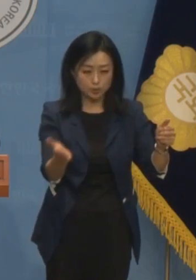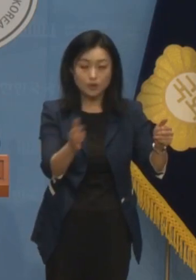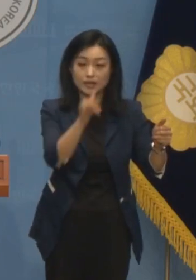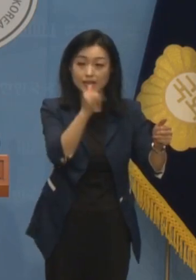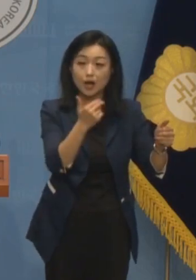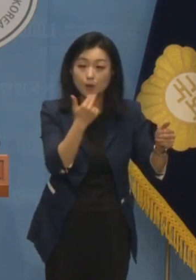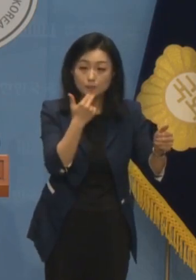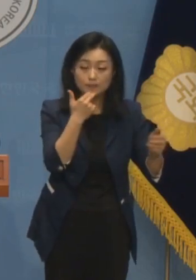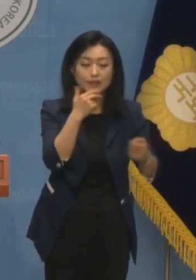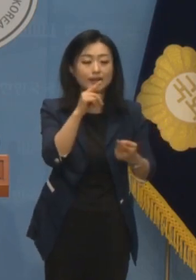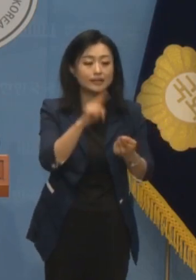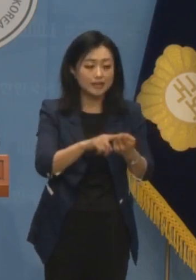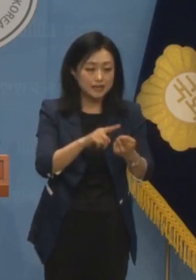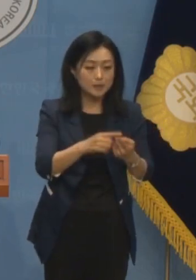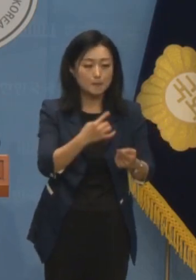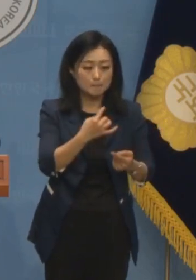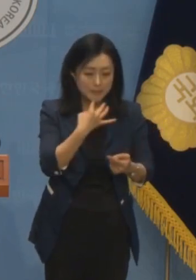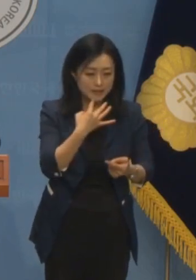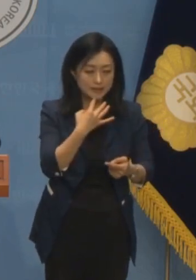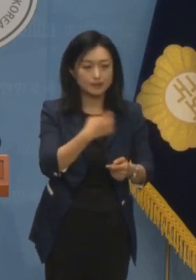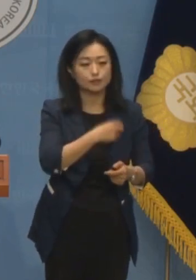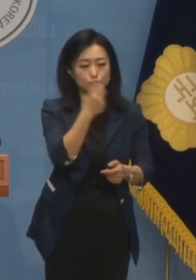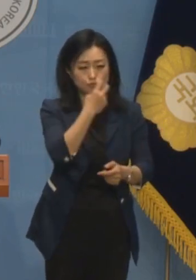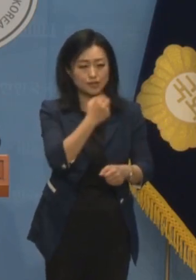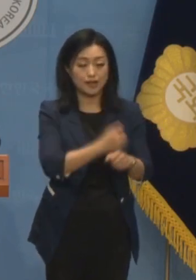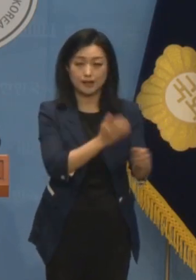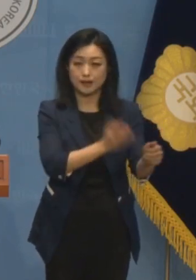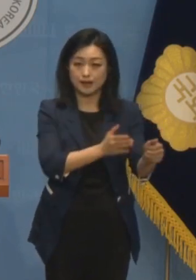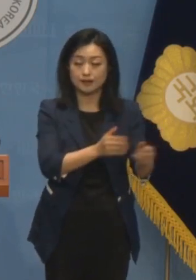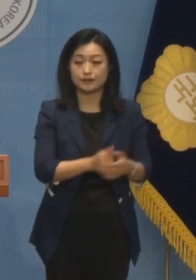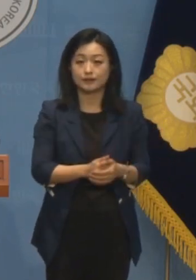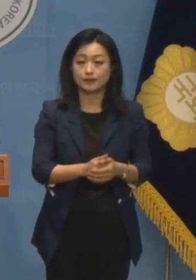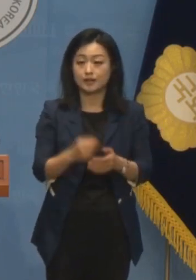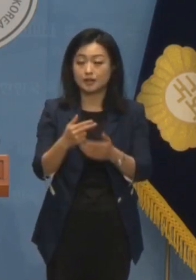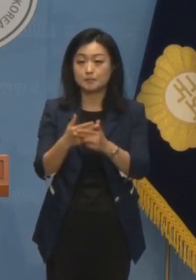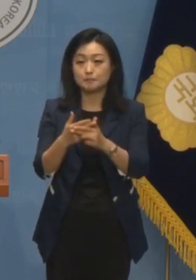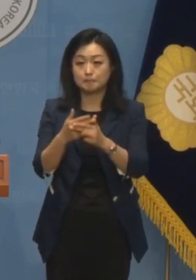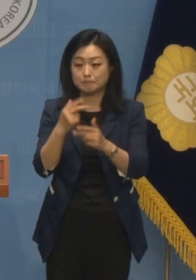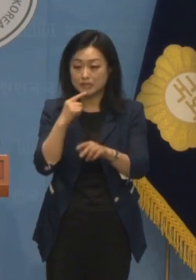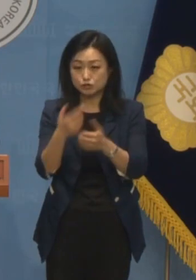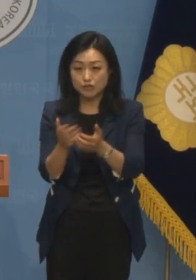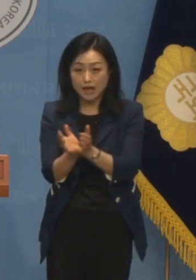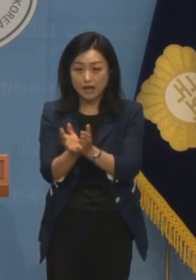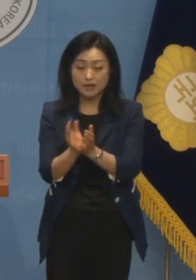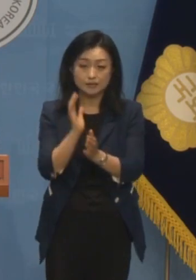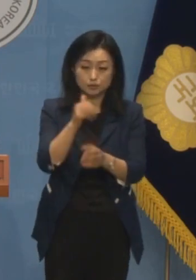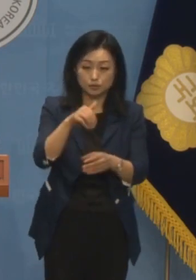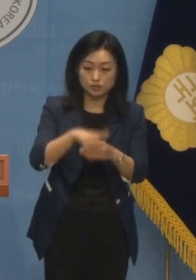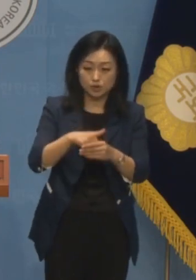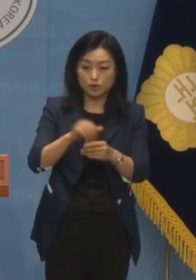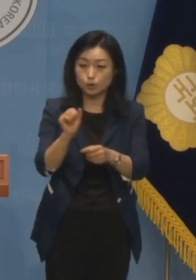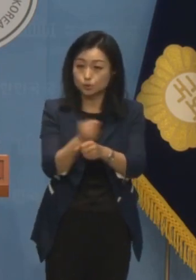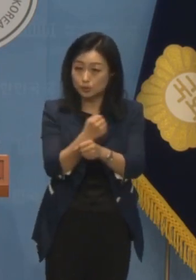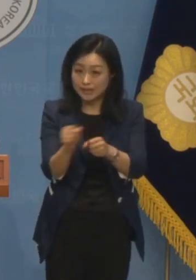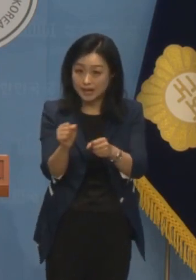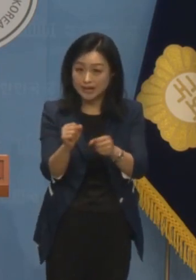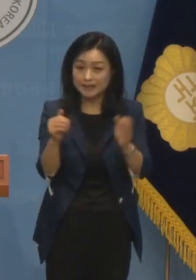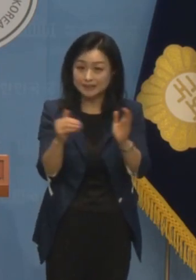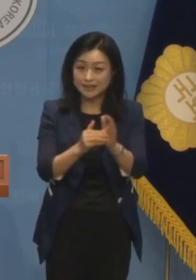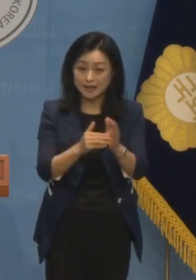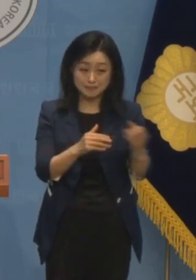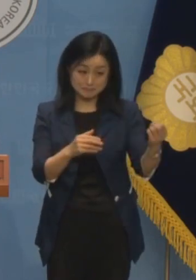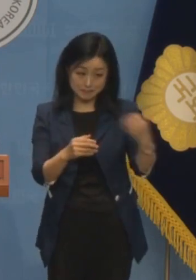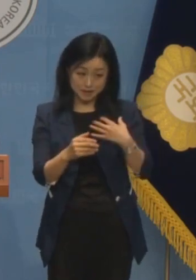하는 것이라고 말했습니다. 민주당이 언론과 짜고 대선 여론을 조작했다는 검찰의 터무니없는